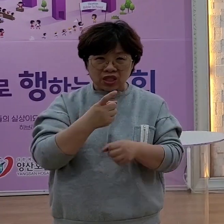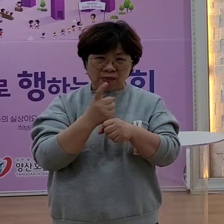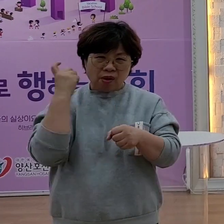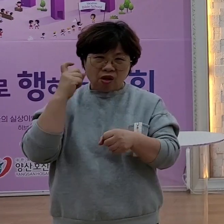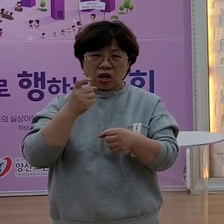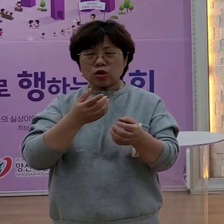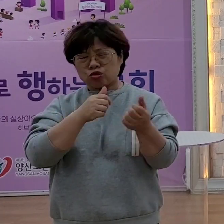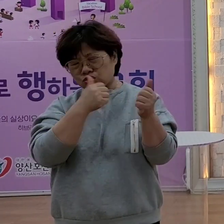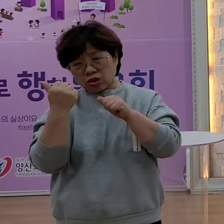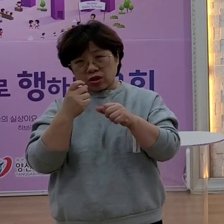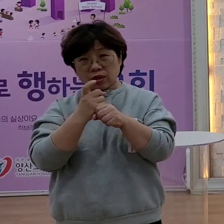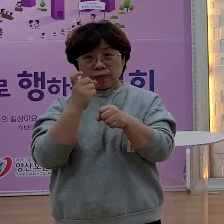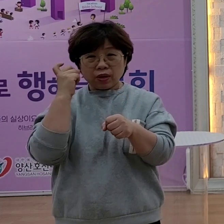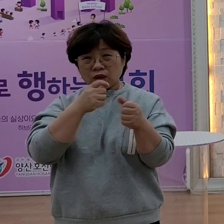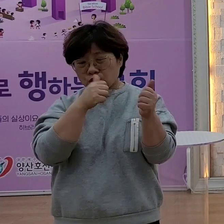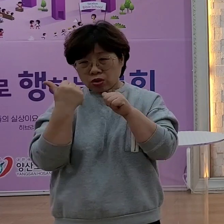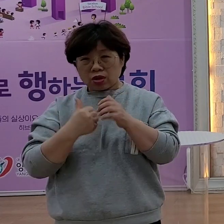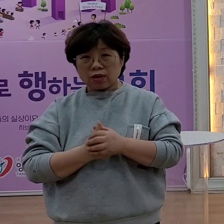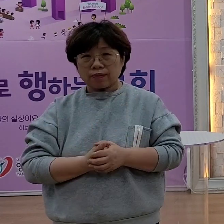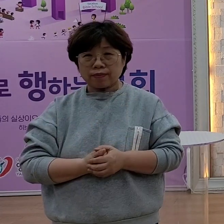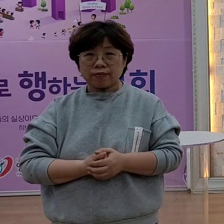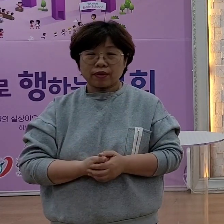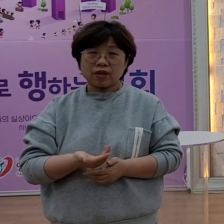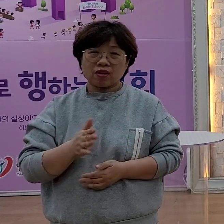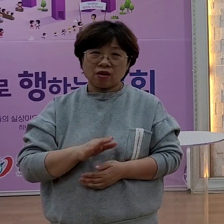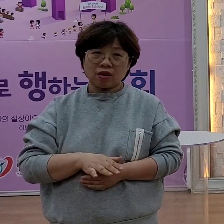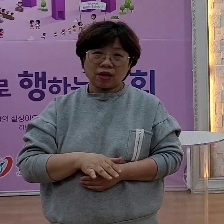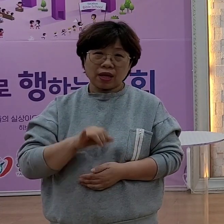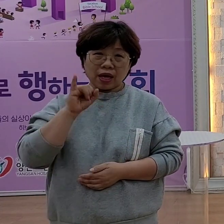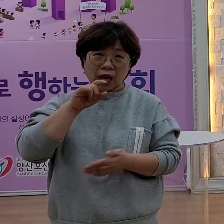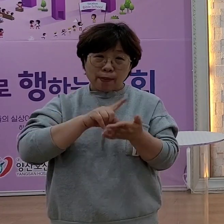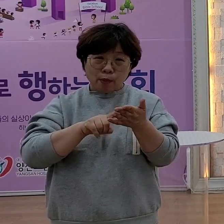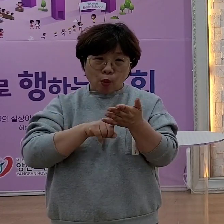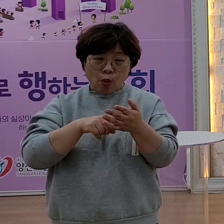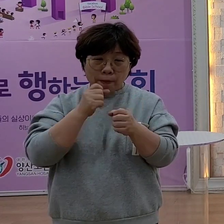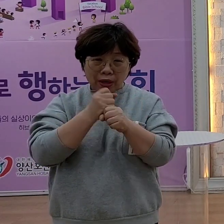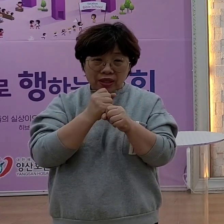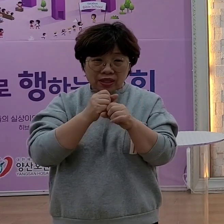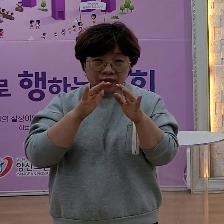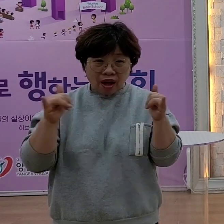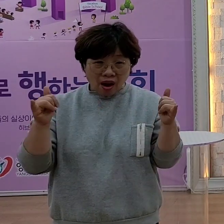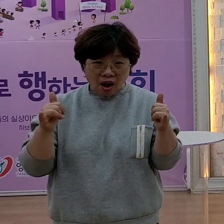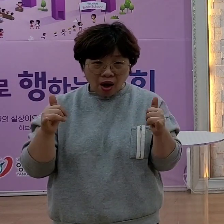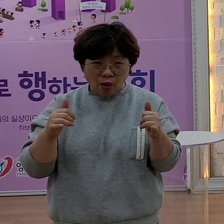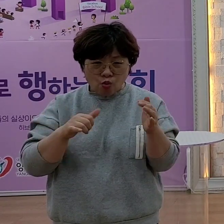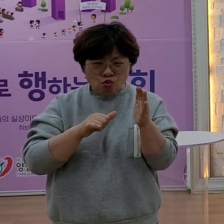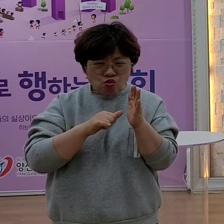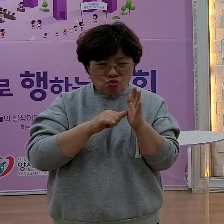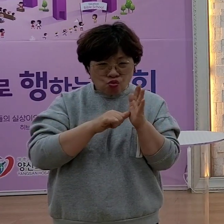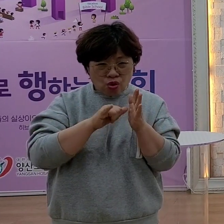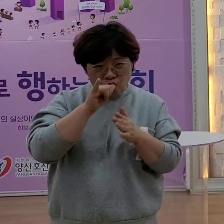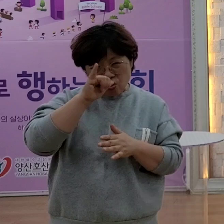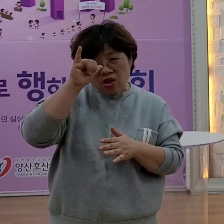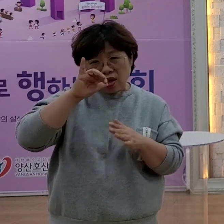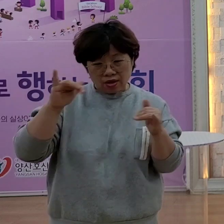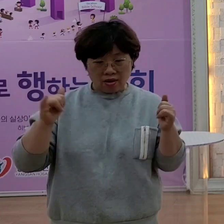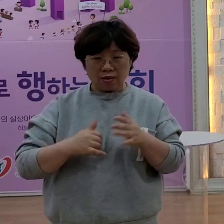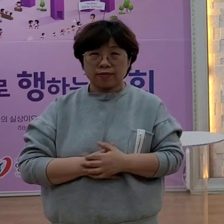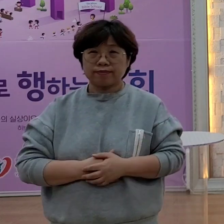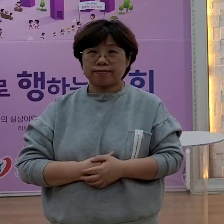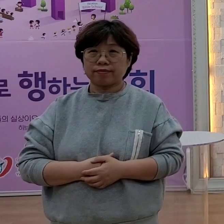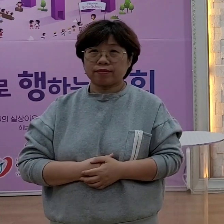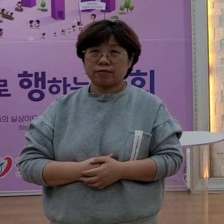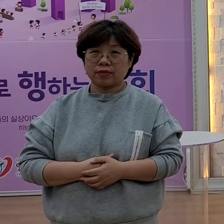자, 그런데 그 애플의 창업자인 스티브 잡스가 얼마나 위대한 사람입니까? 우리나라에